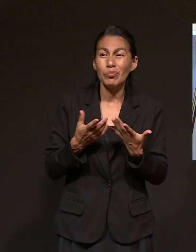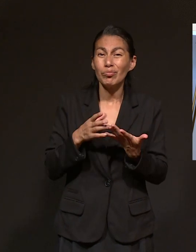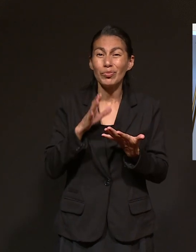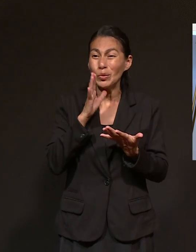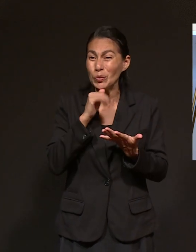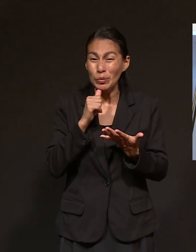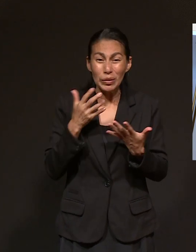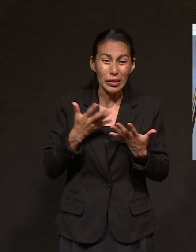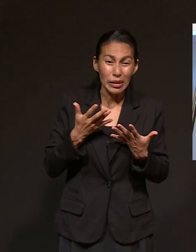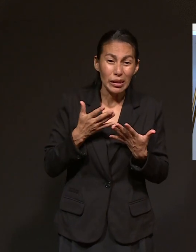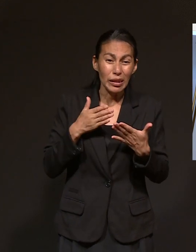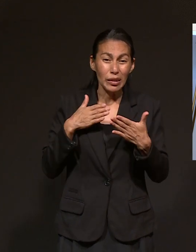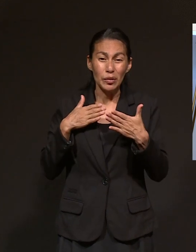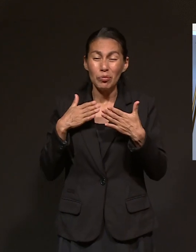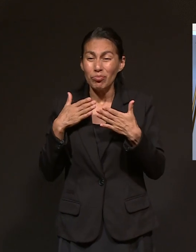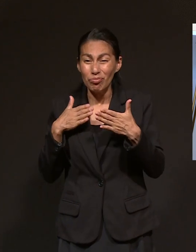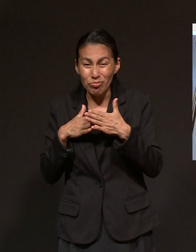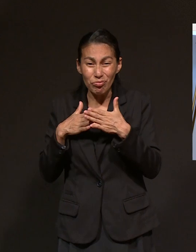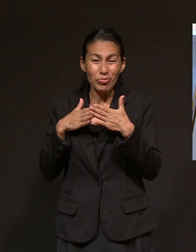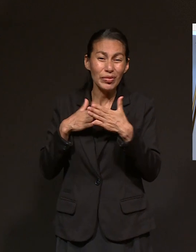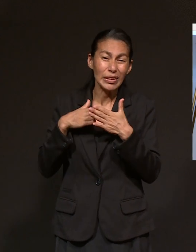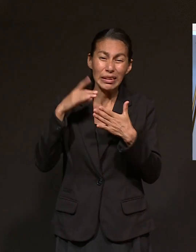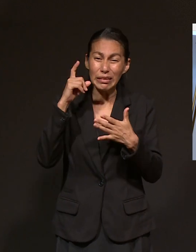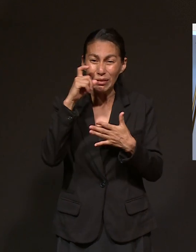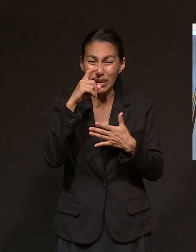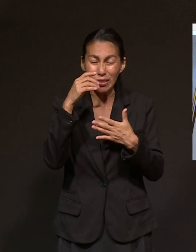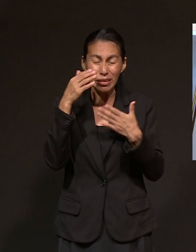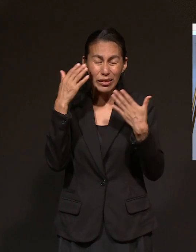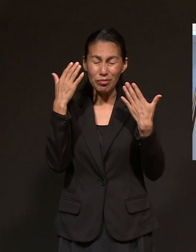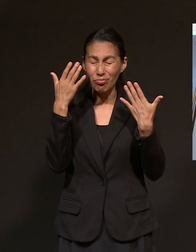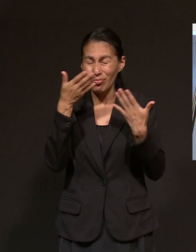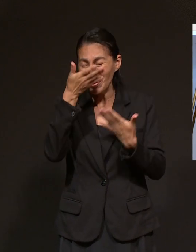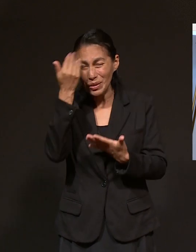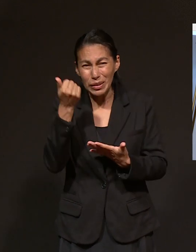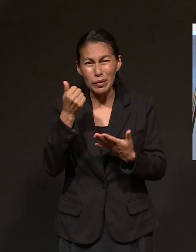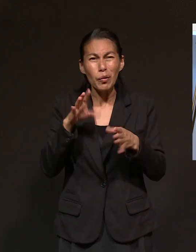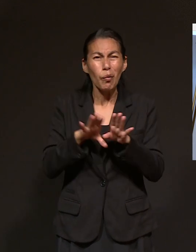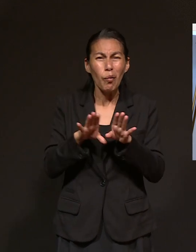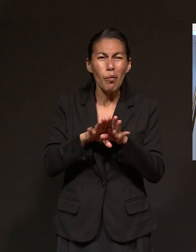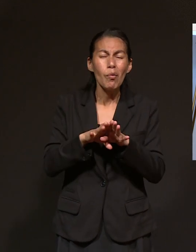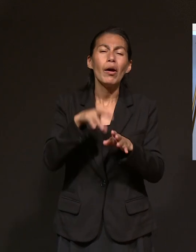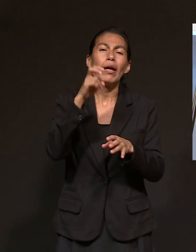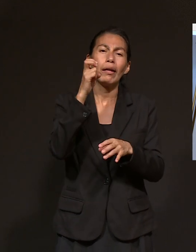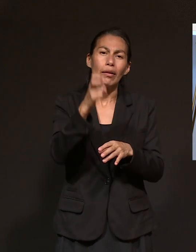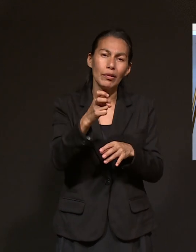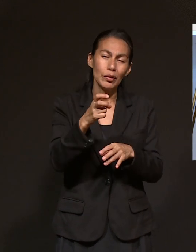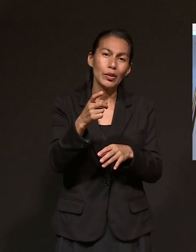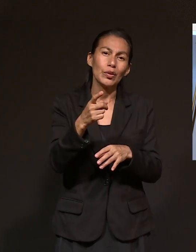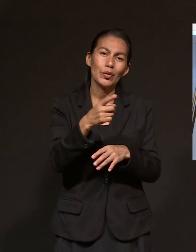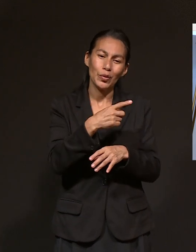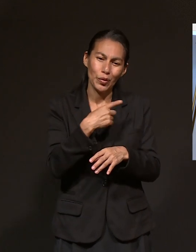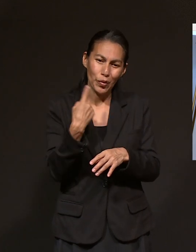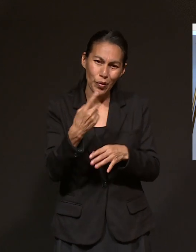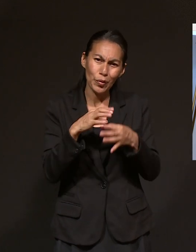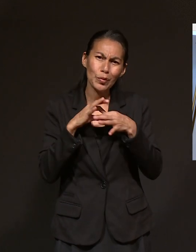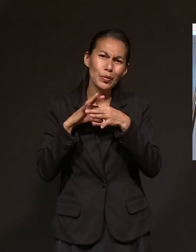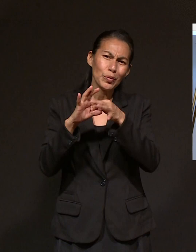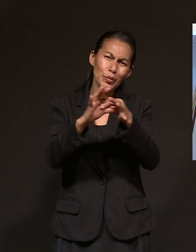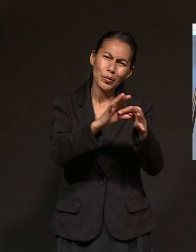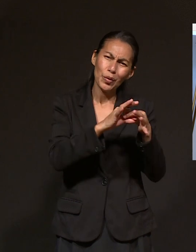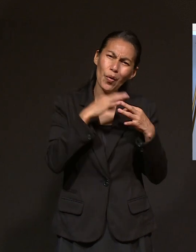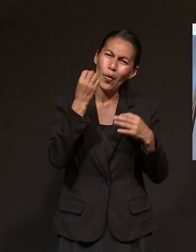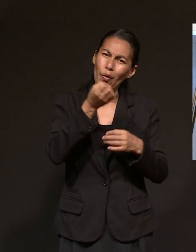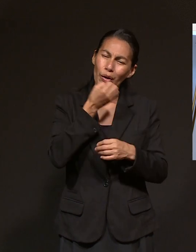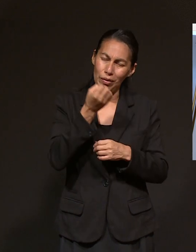y que rebalsa tus limitadas capacidades. Allí es donde todos podemos unirnos en